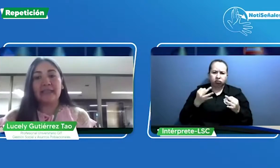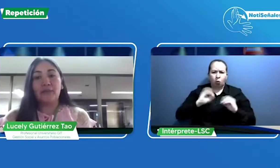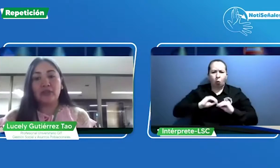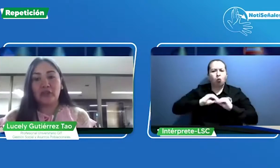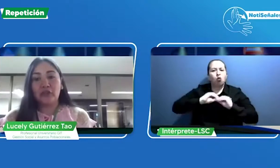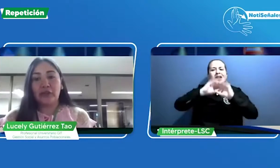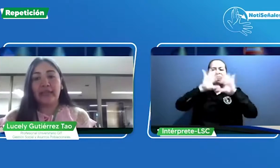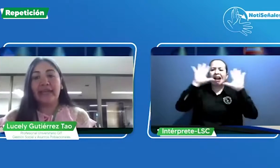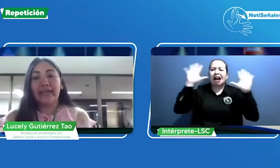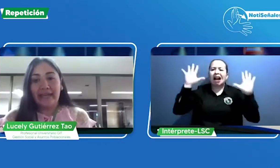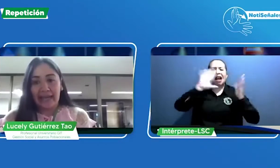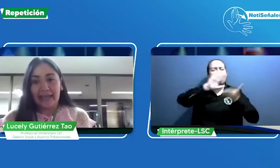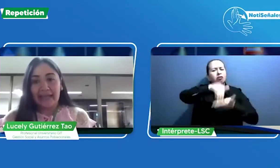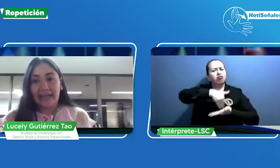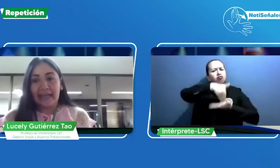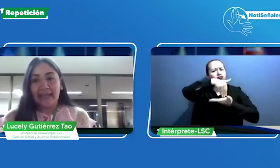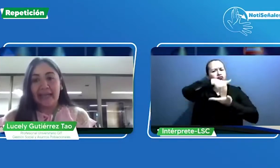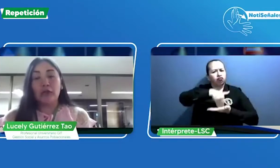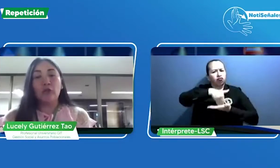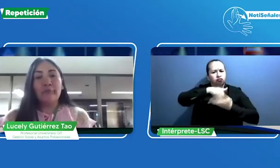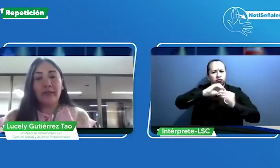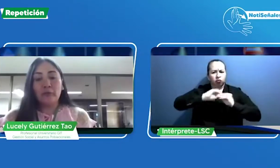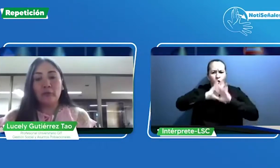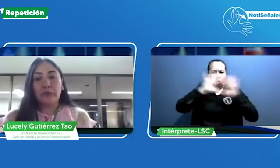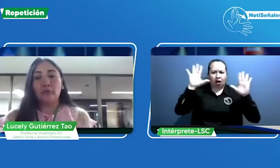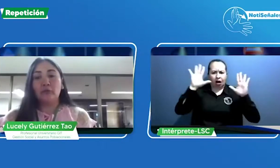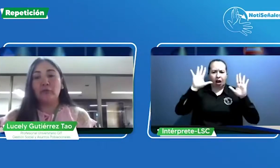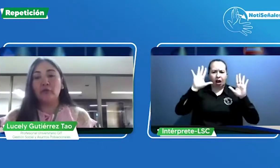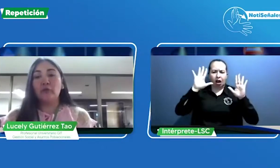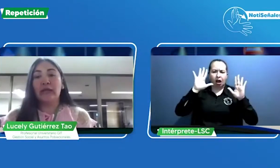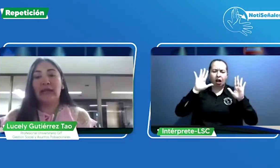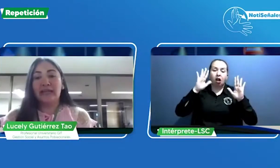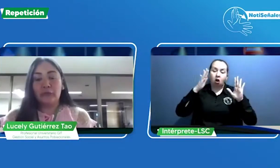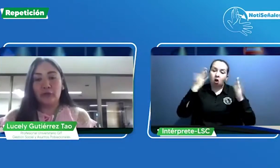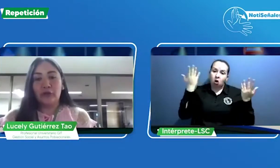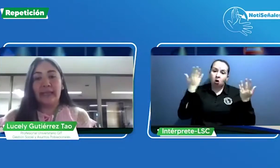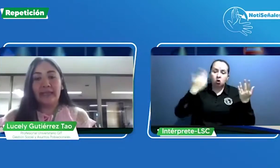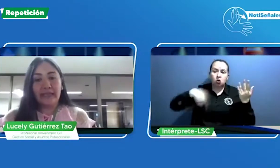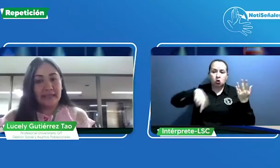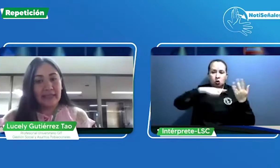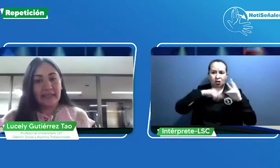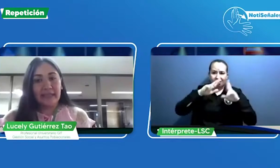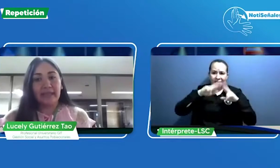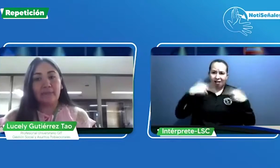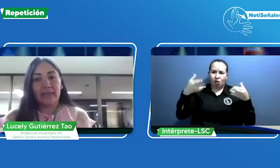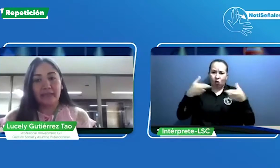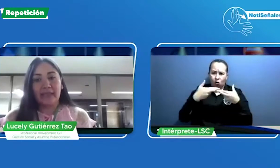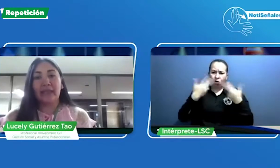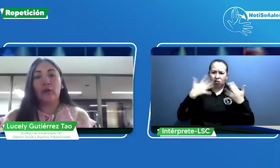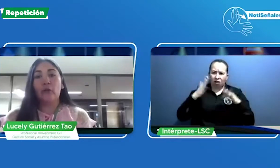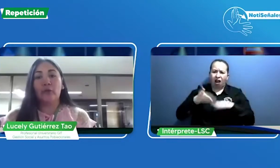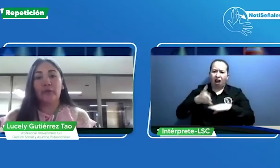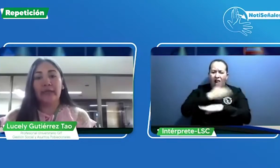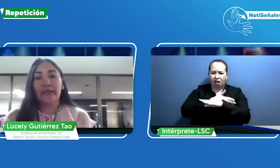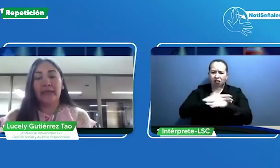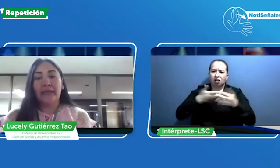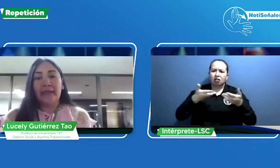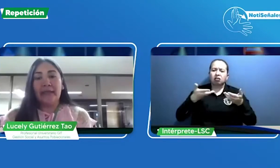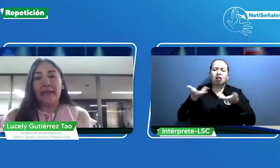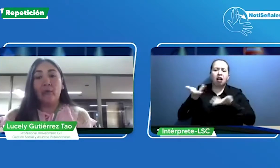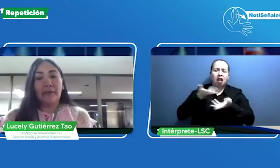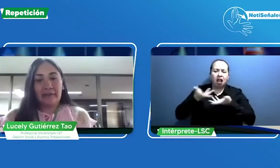esa posición clara. En un momento cuando tuvimos una reunión aquí ya internamente con